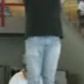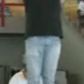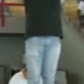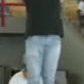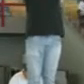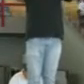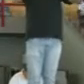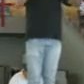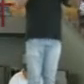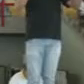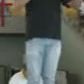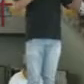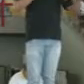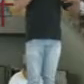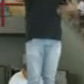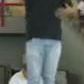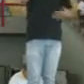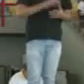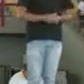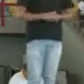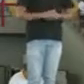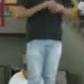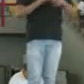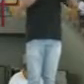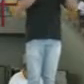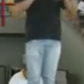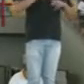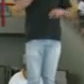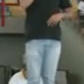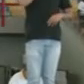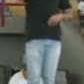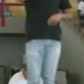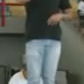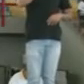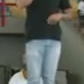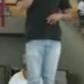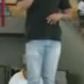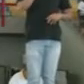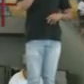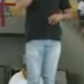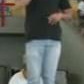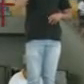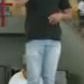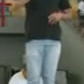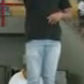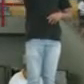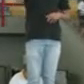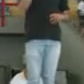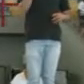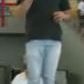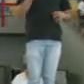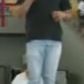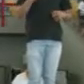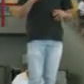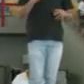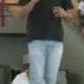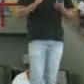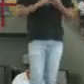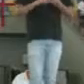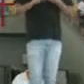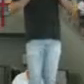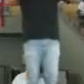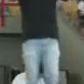foi explicitado na proposta. Então, o que eu vou defender? A primeira pergunta em relação ao comando da proposta: